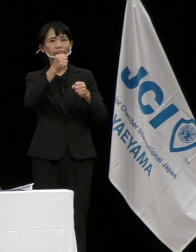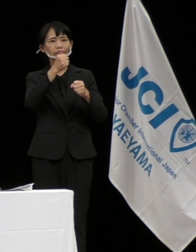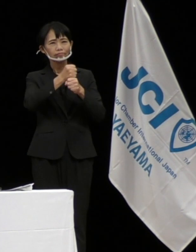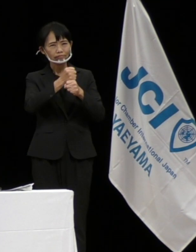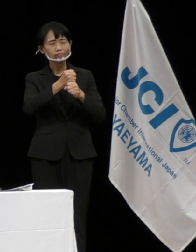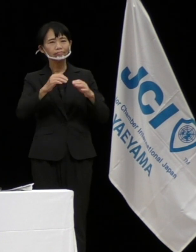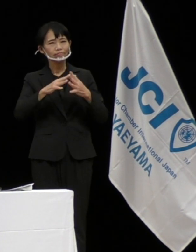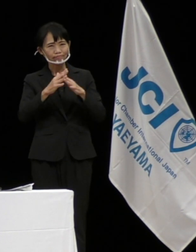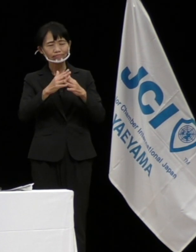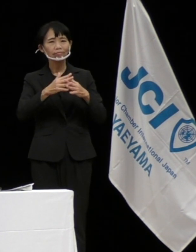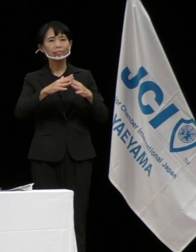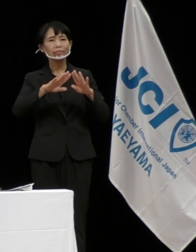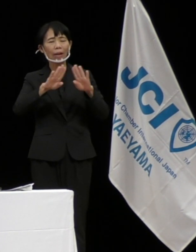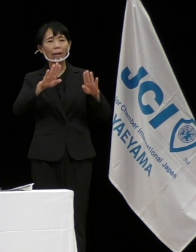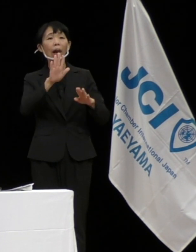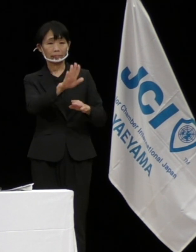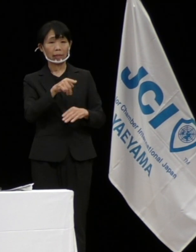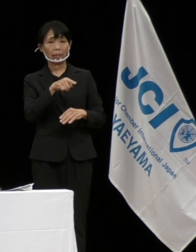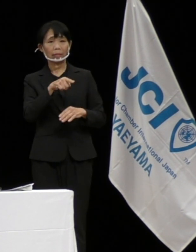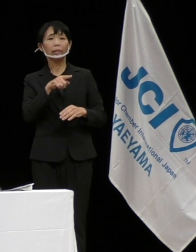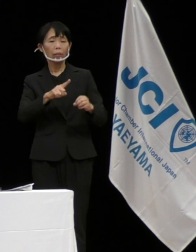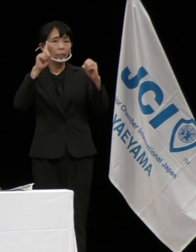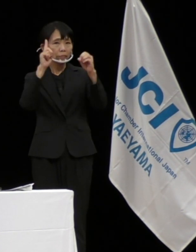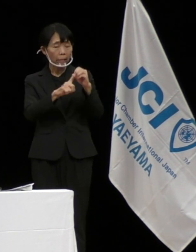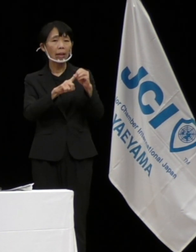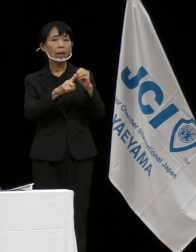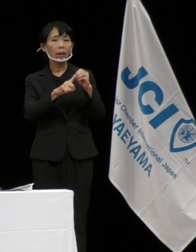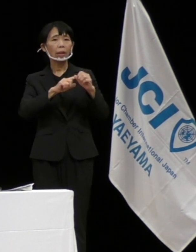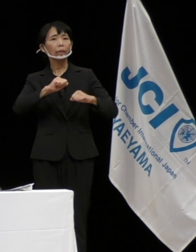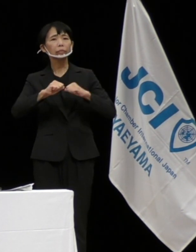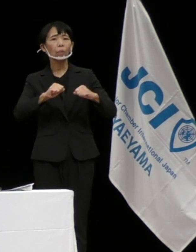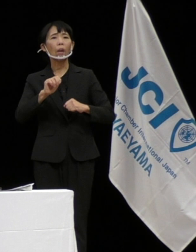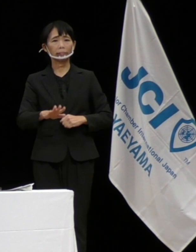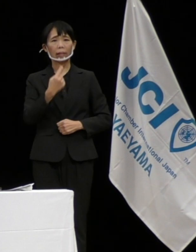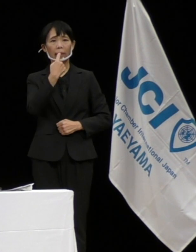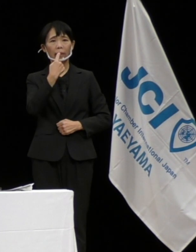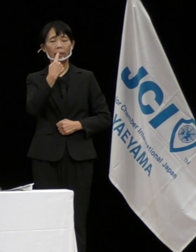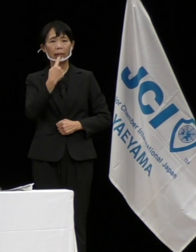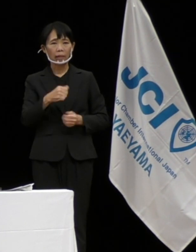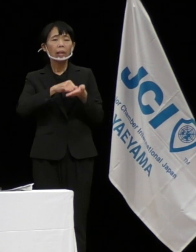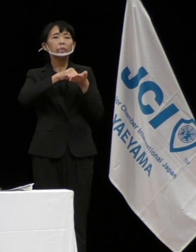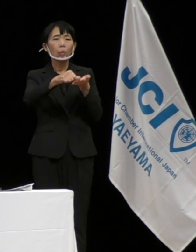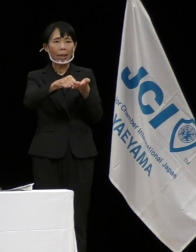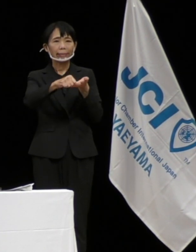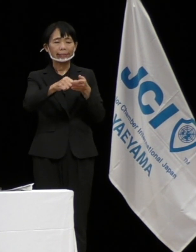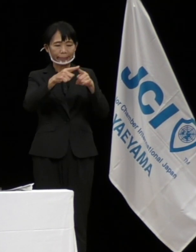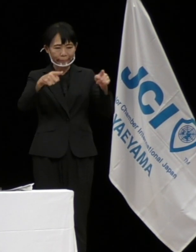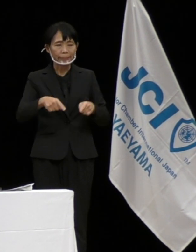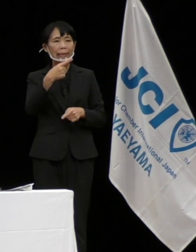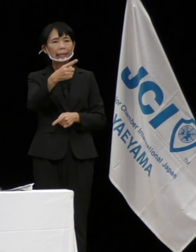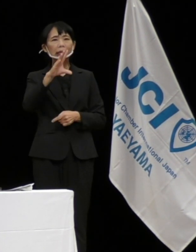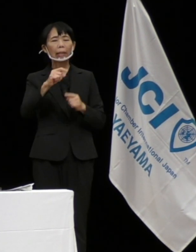たその空港からここに向けた動きだったんですが1万人の署名を集めさせていただき